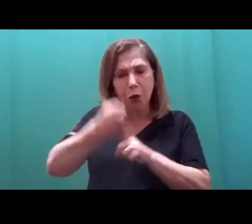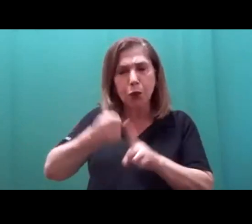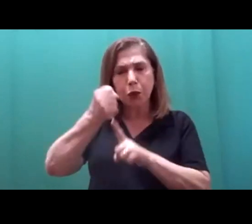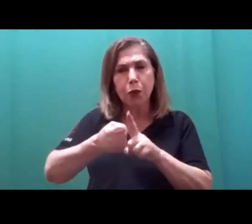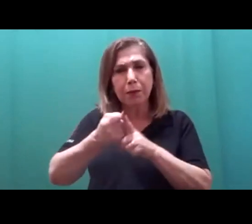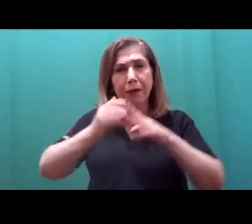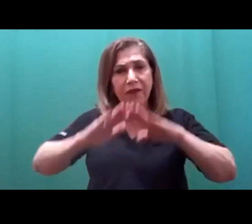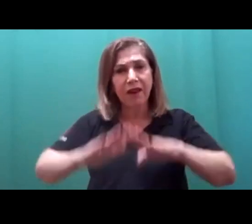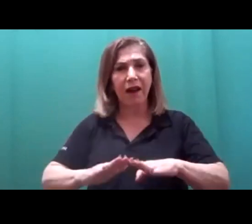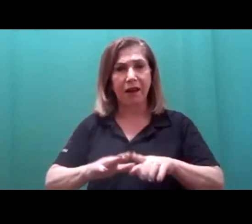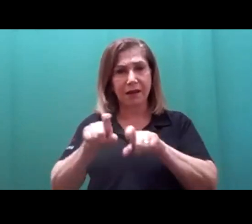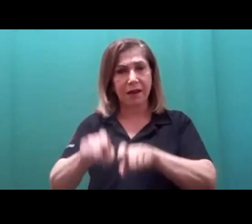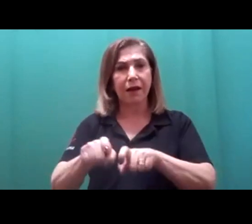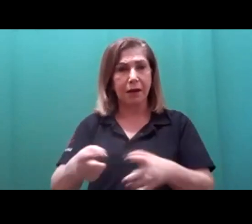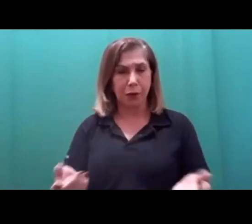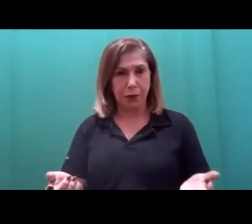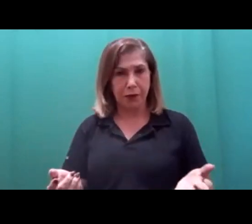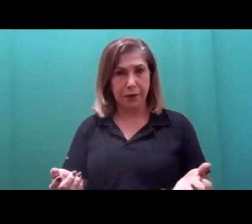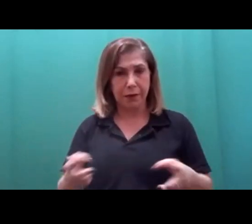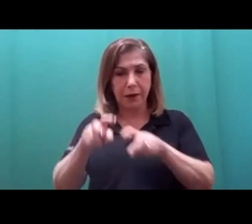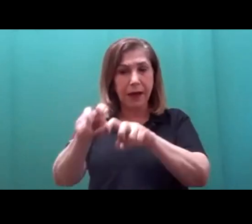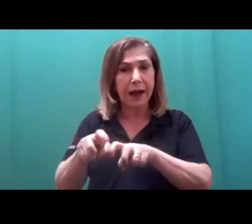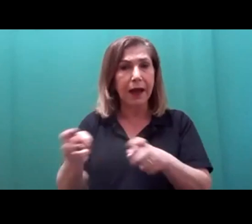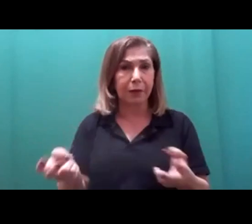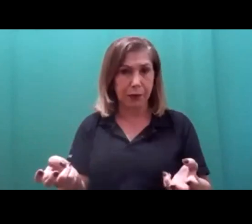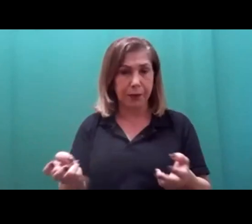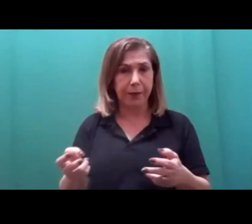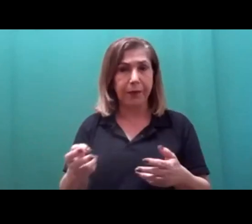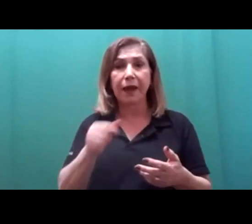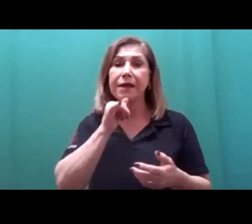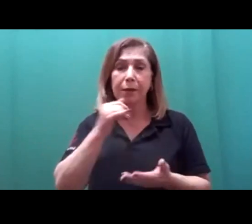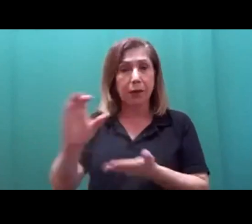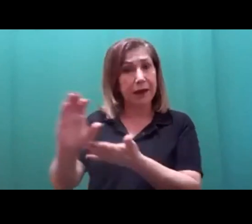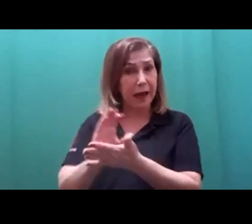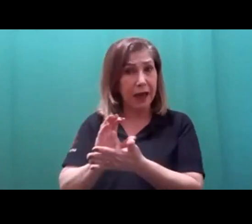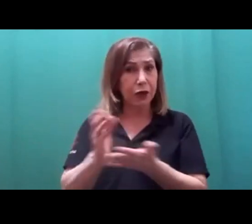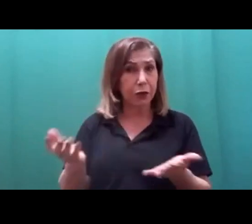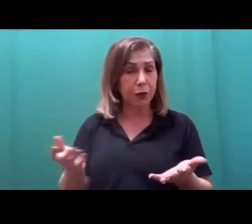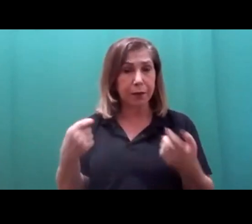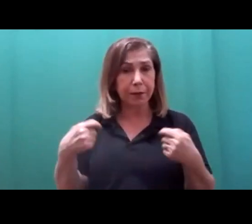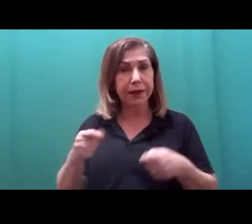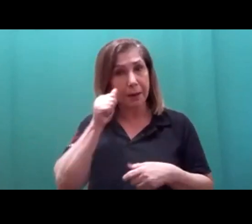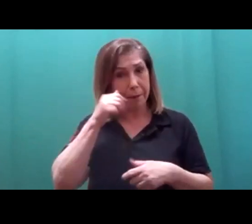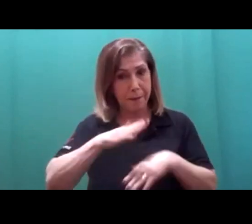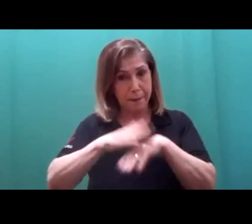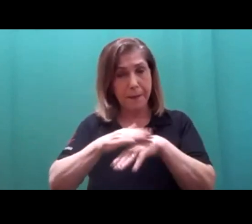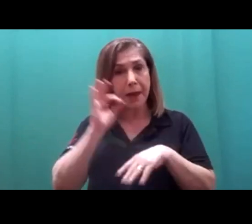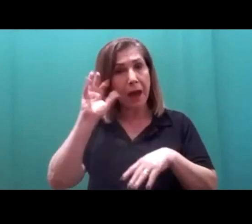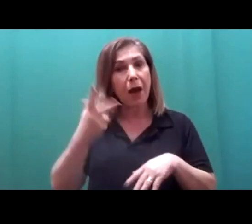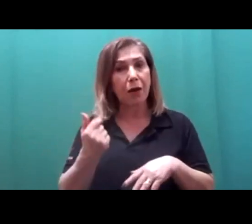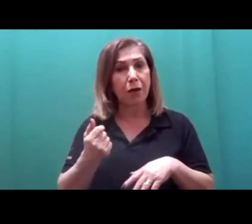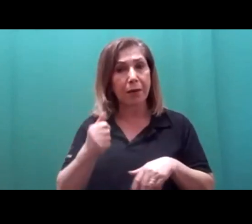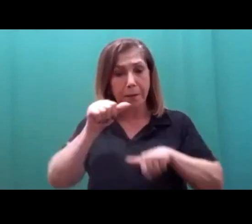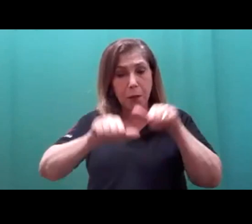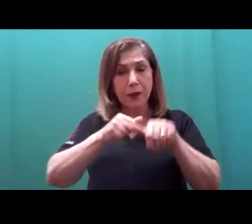no campo. A questão do inserção no crédito, eu, por exemplo, acho que a gente precisa olhar a questão da reforma agrária como